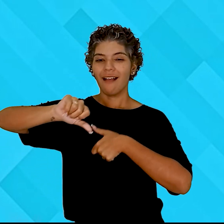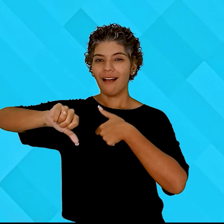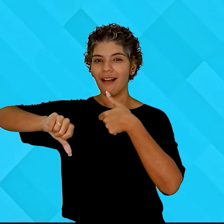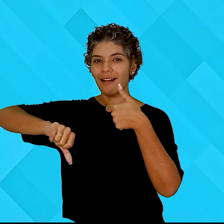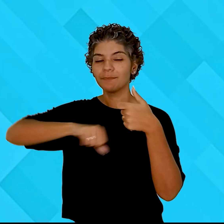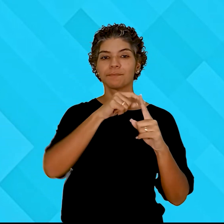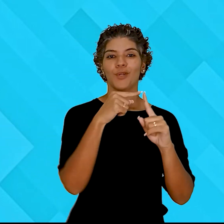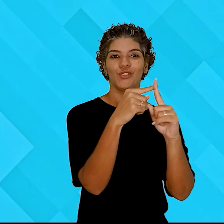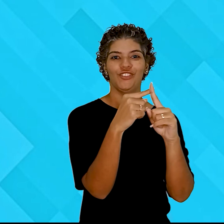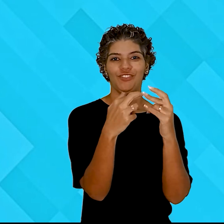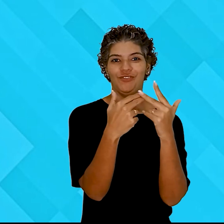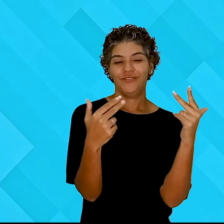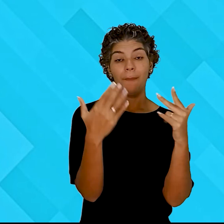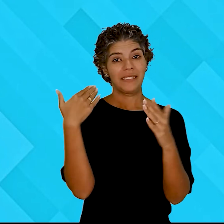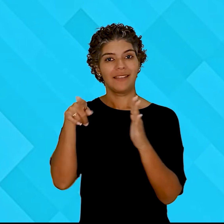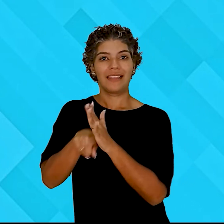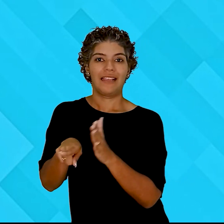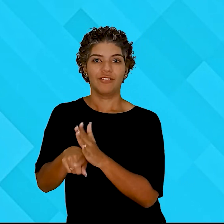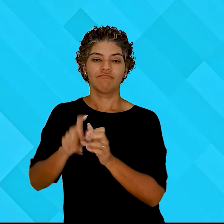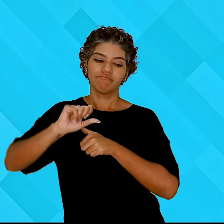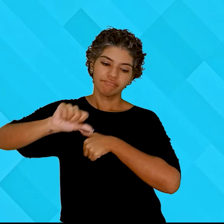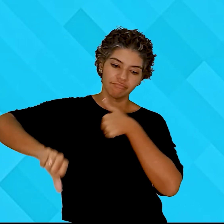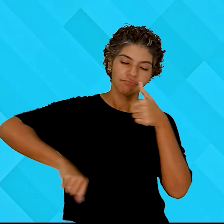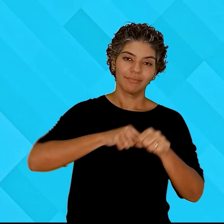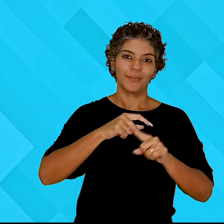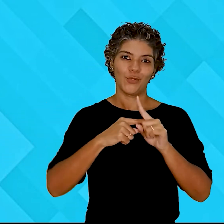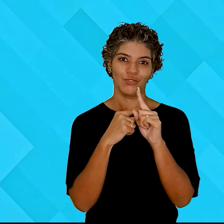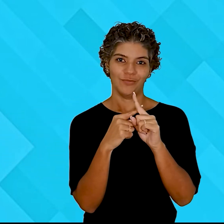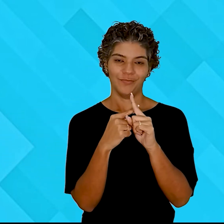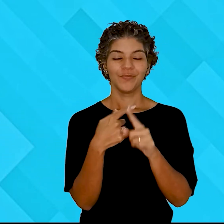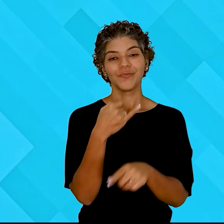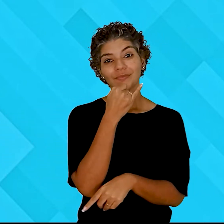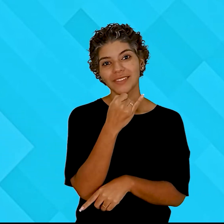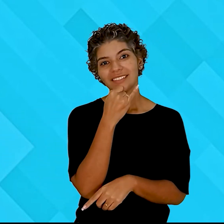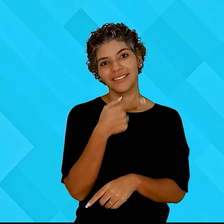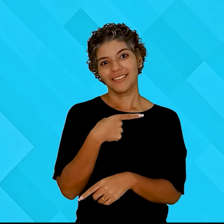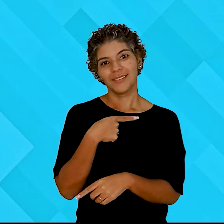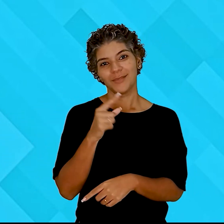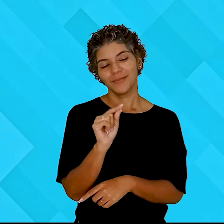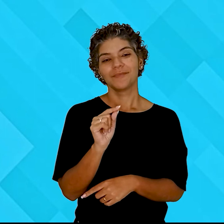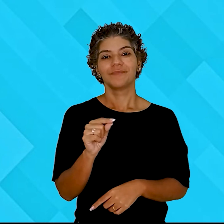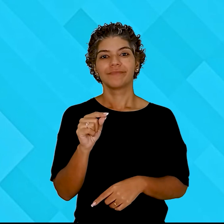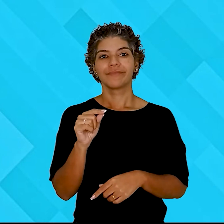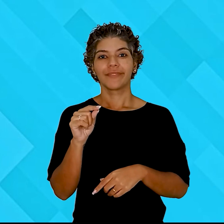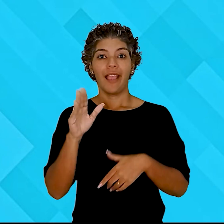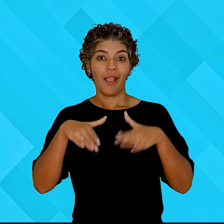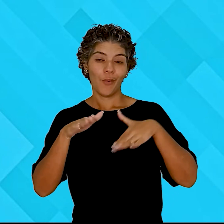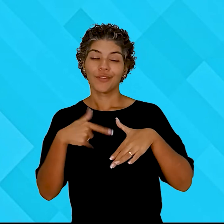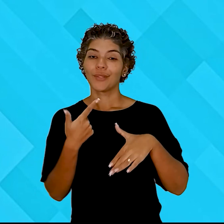eram positivas. E um exemplo muito nítido disso é você não ter horário para entrar no seu trabalho e um horário para sair.